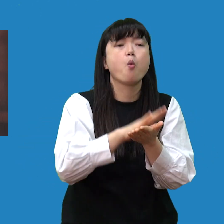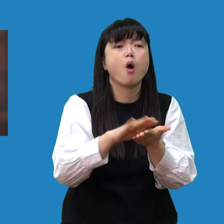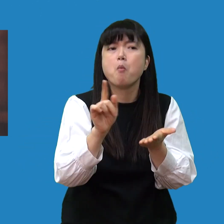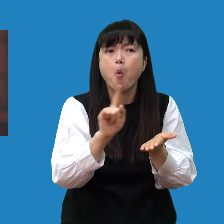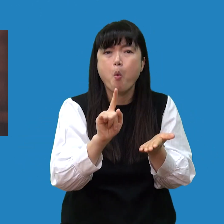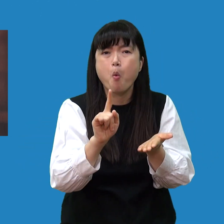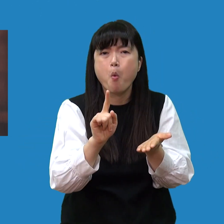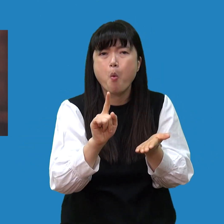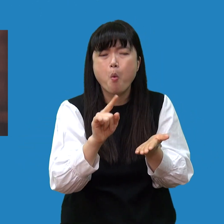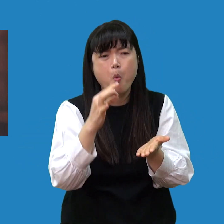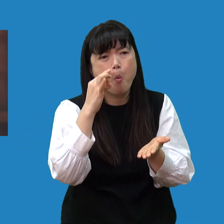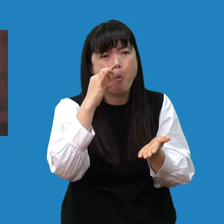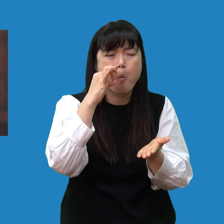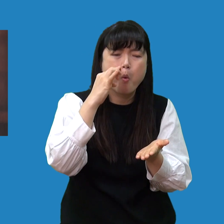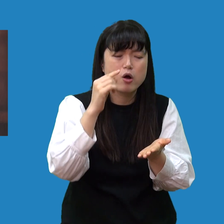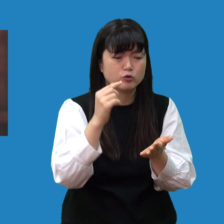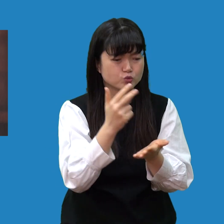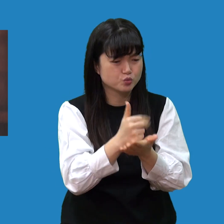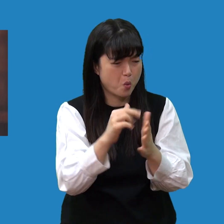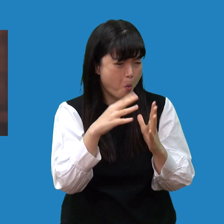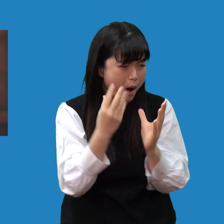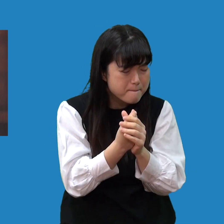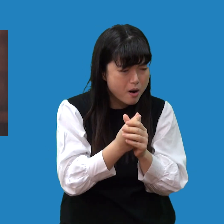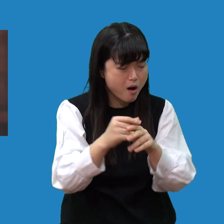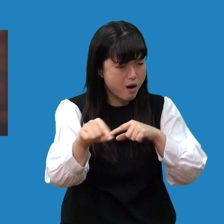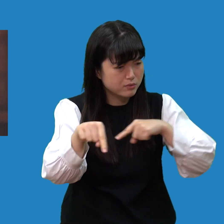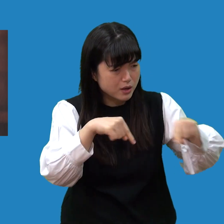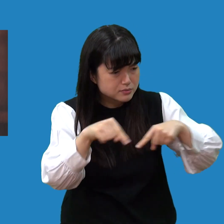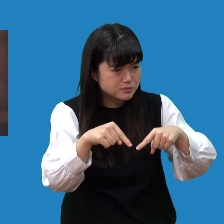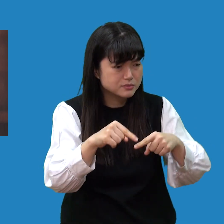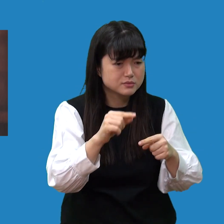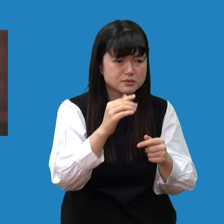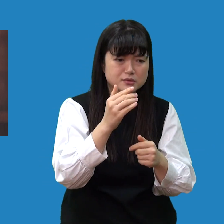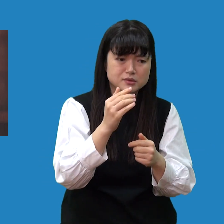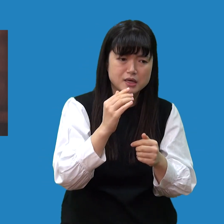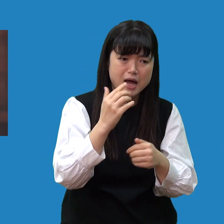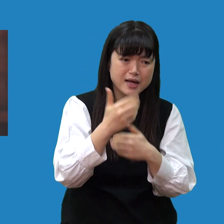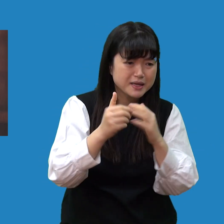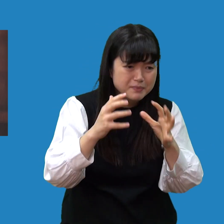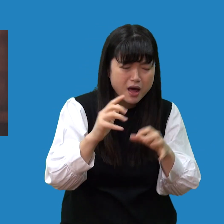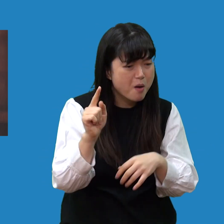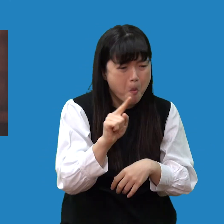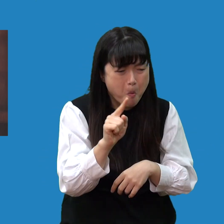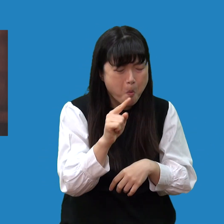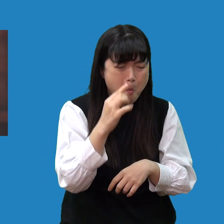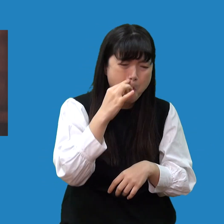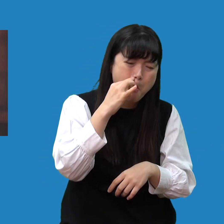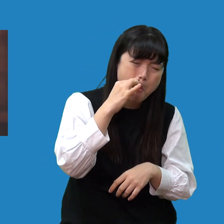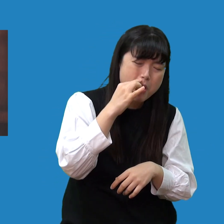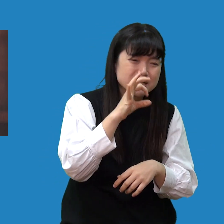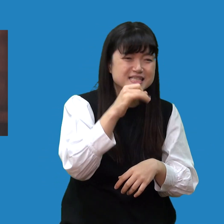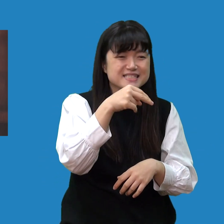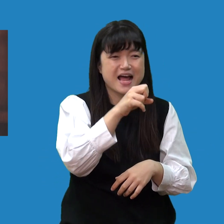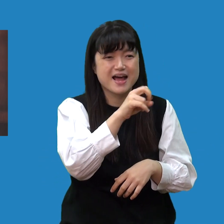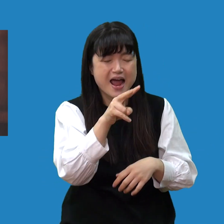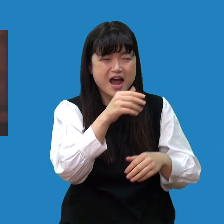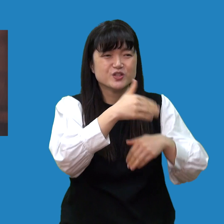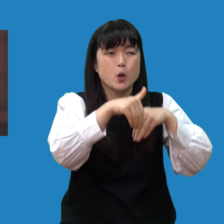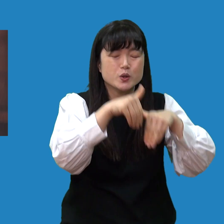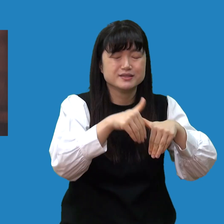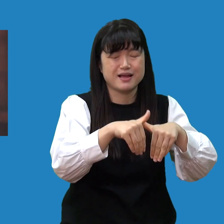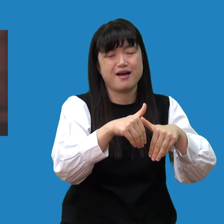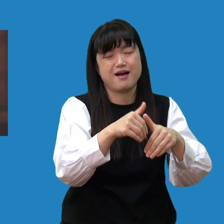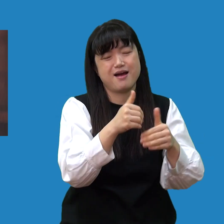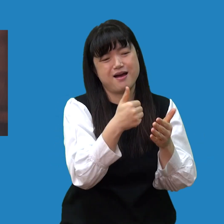평화일까요? 주님이 친히 완벽하게 다스리는 그 때의 모습을 여러분 이사야 선지자가